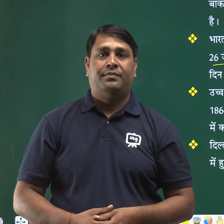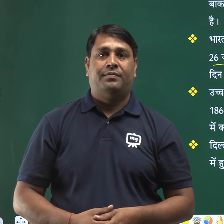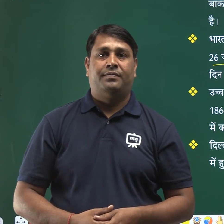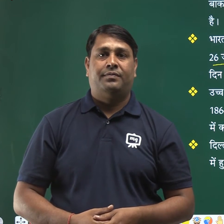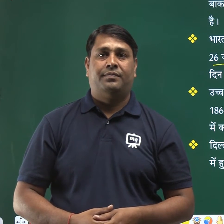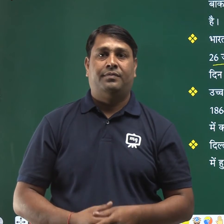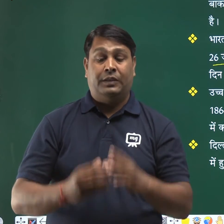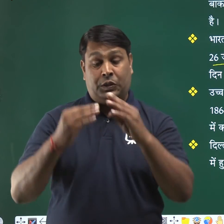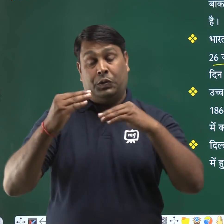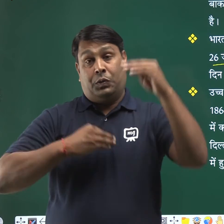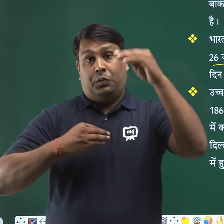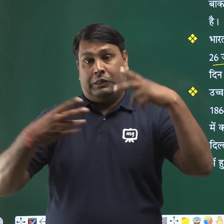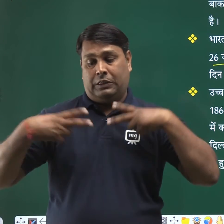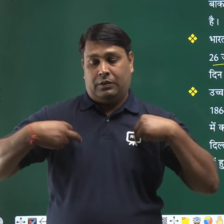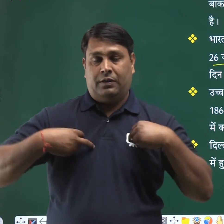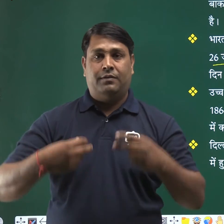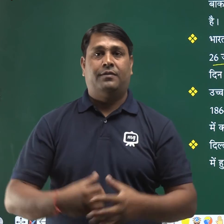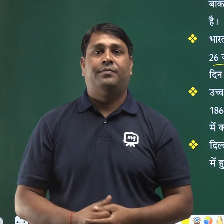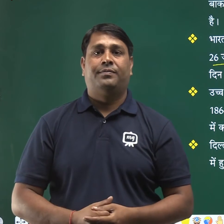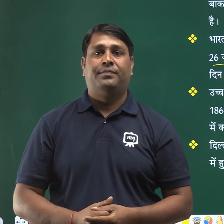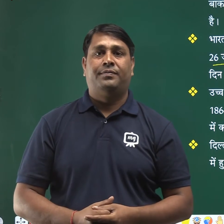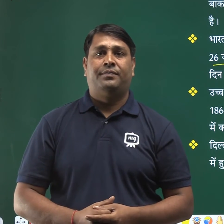उच्च न्यायालयों की